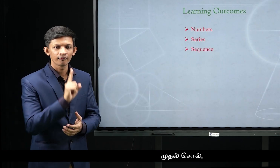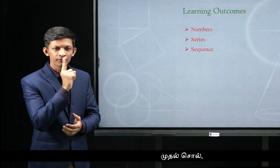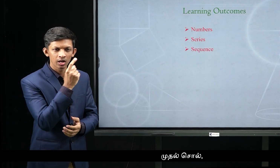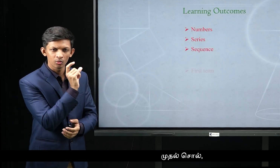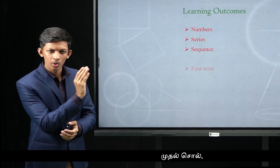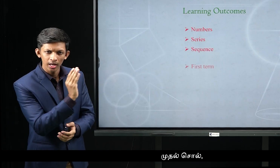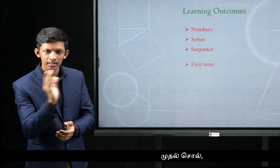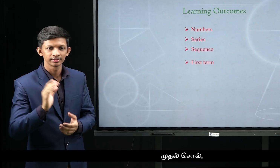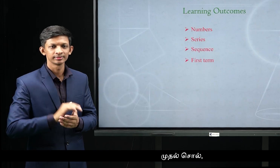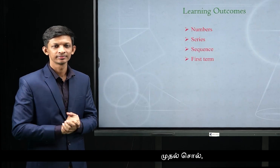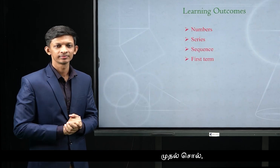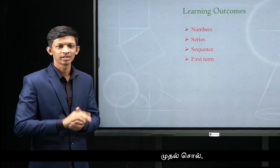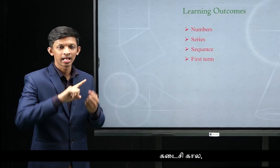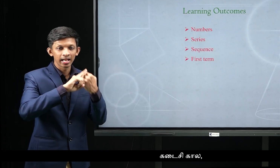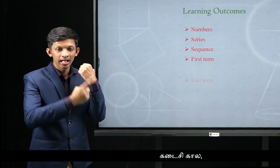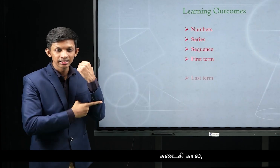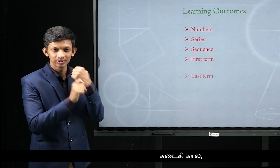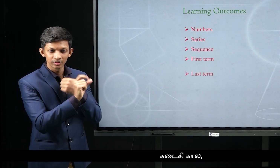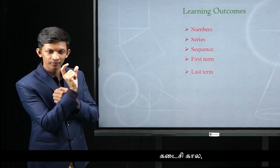முதல் சொல், கடைசி கால,